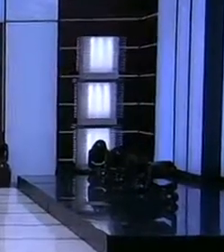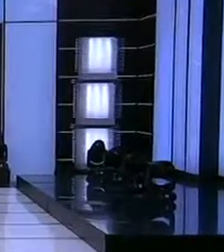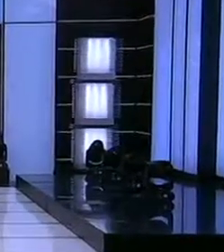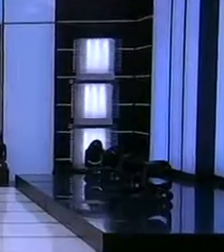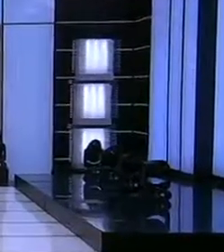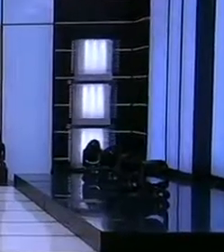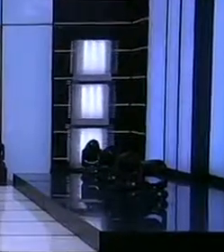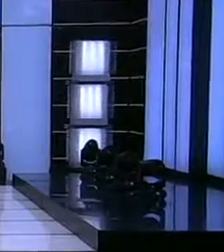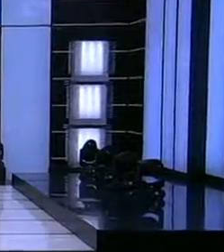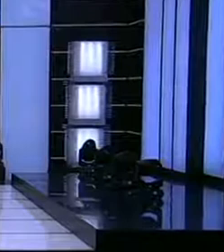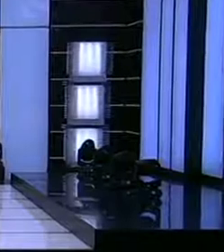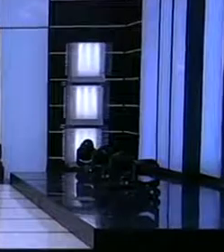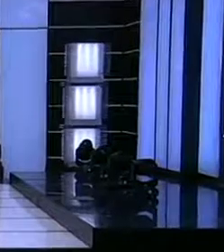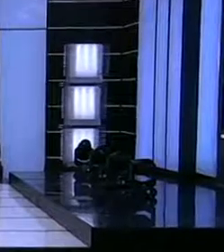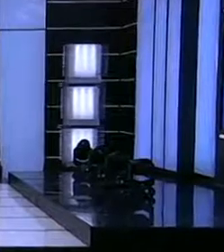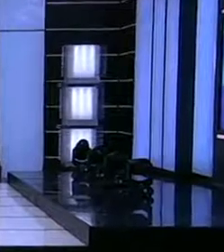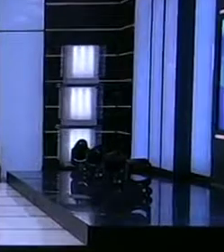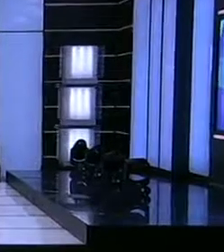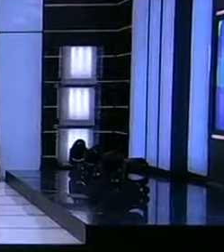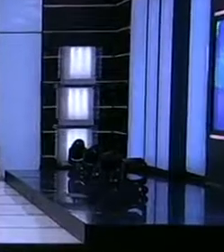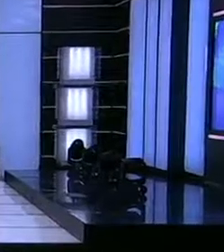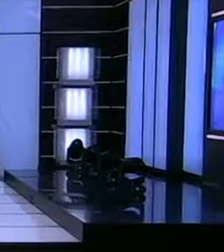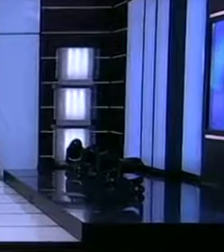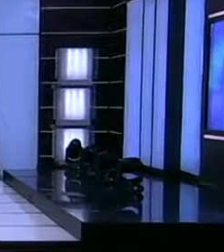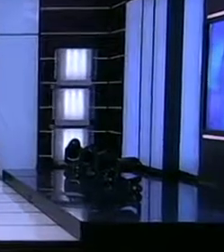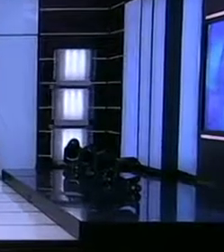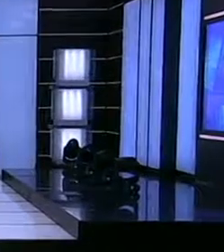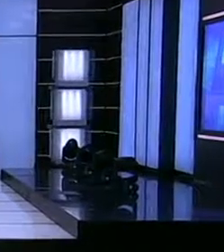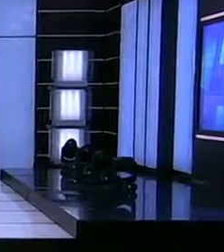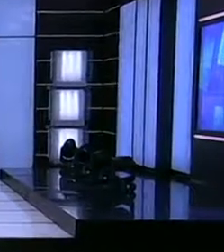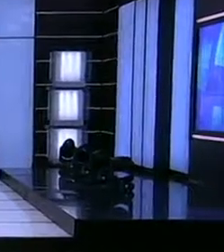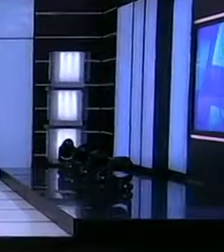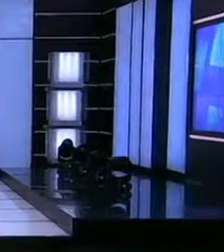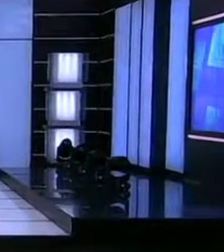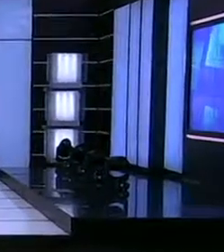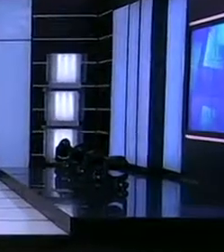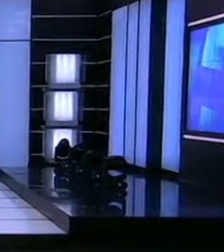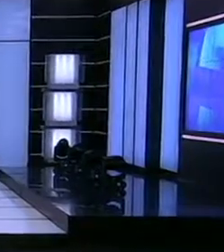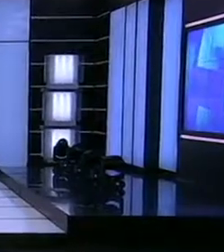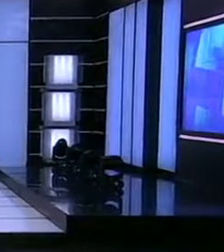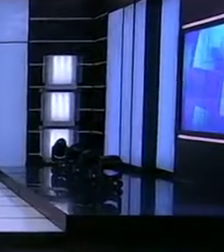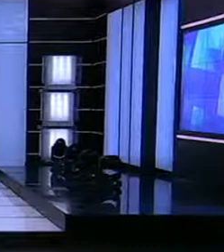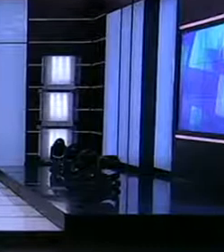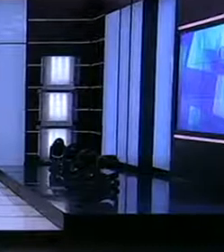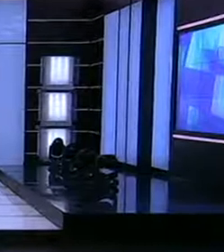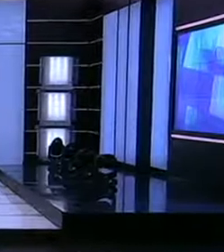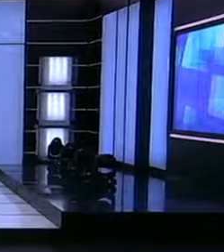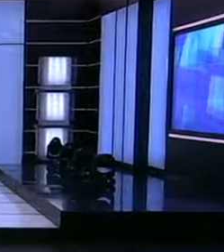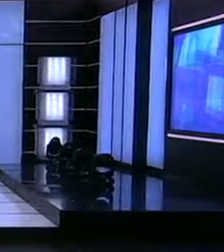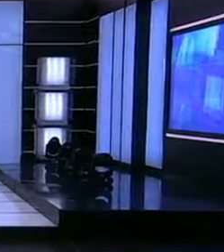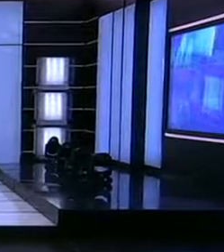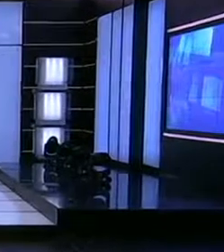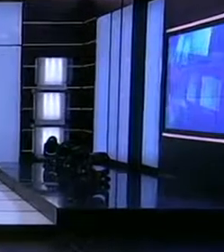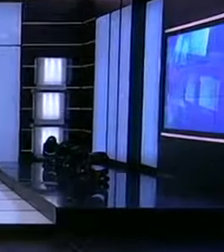пацієнтів померли. Одужали більше 14 тисяч людей. Найбільша кількість інфікувань у Києві – 1500. Далі